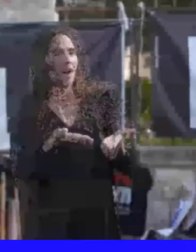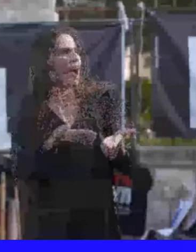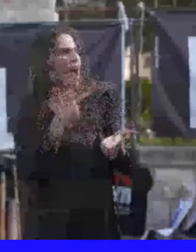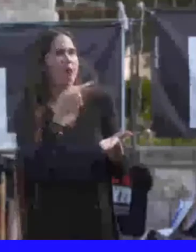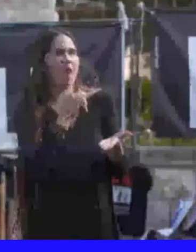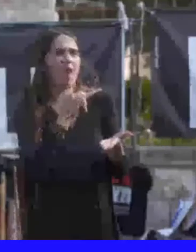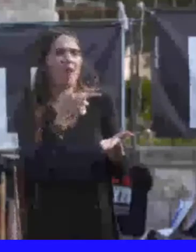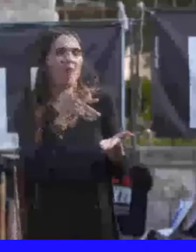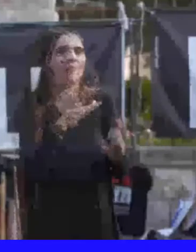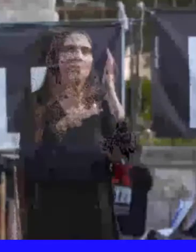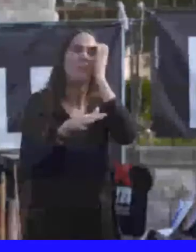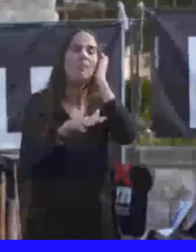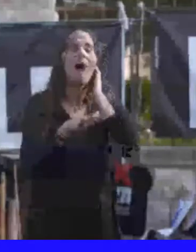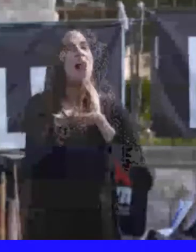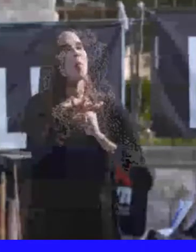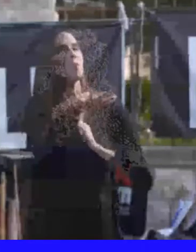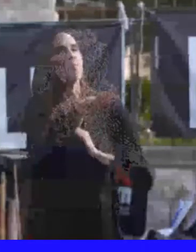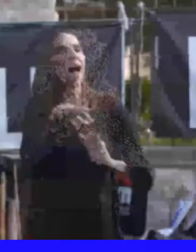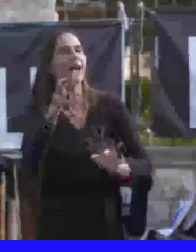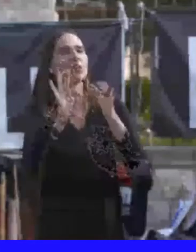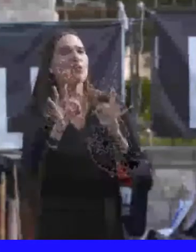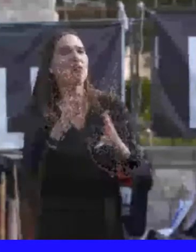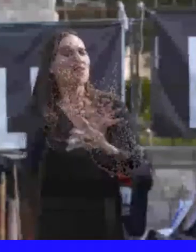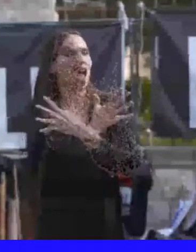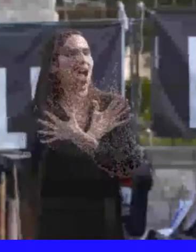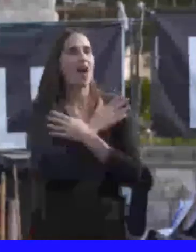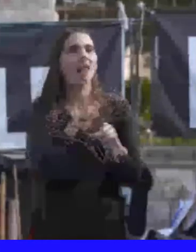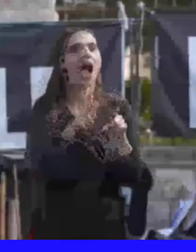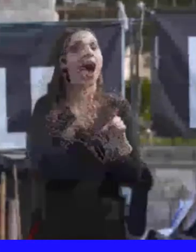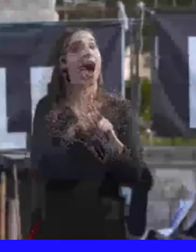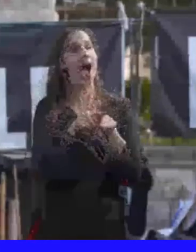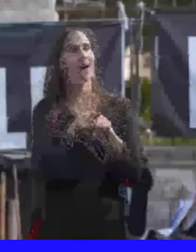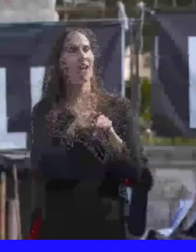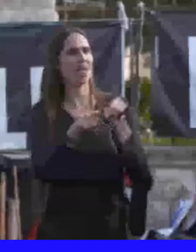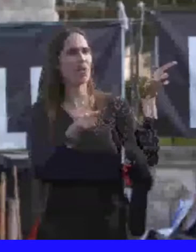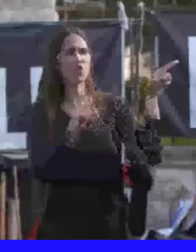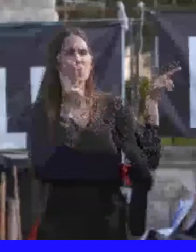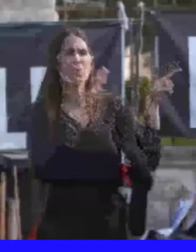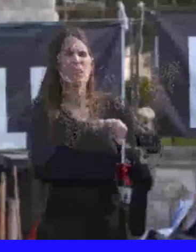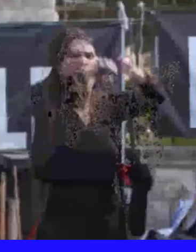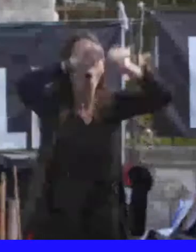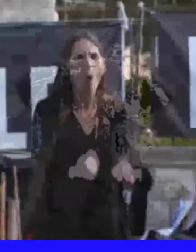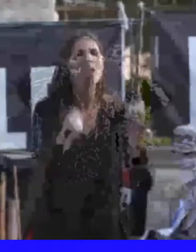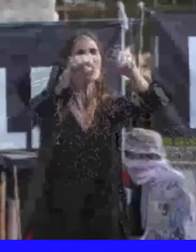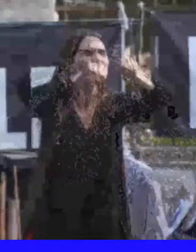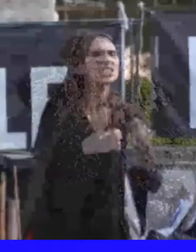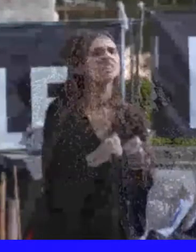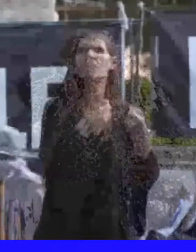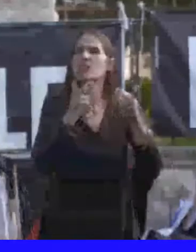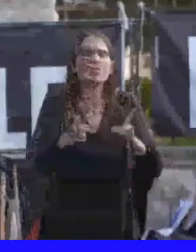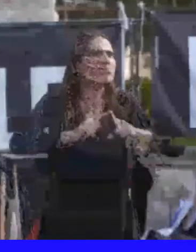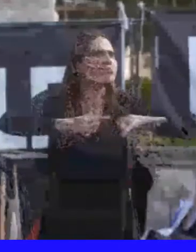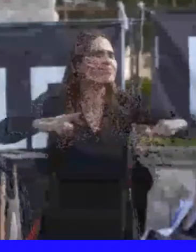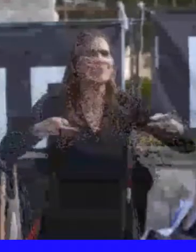על מערכת המשפט ואהבת האחים שביבי מנתץ בכל דרך אפשרית.